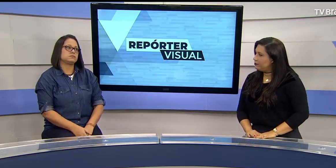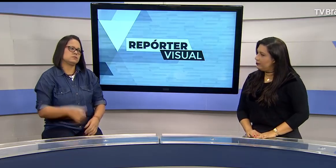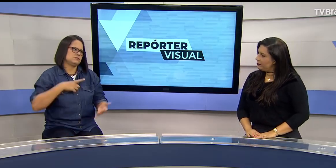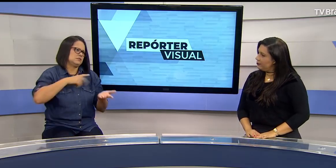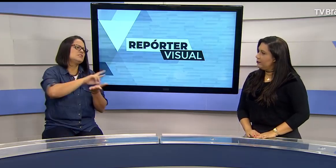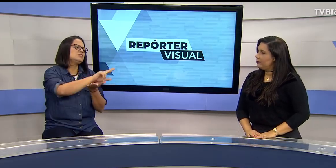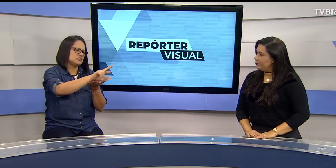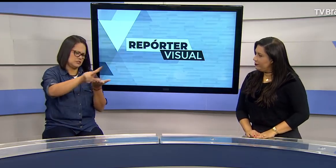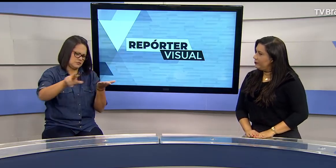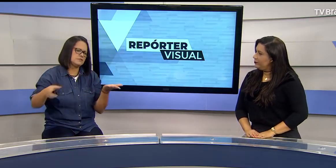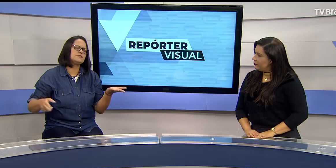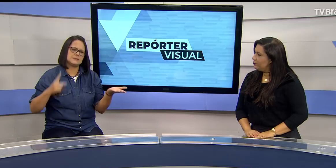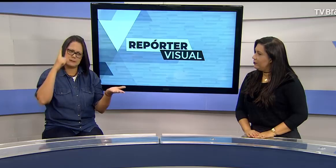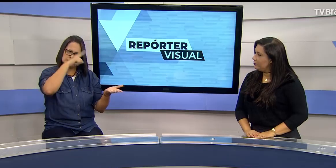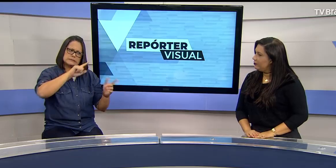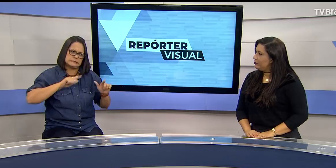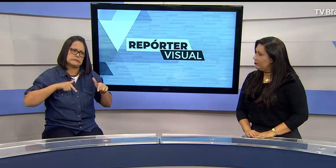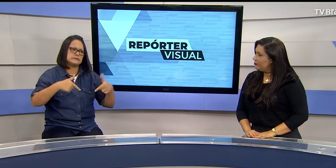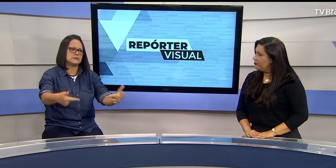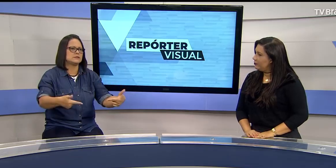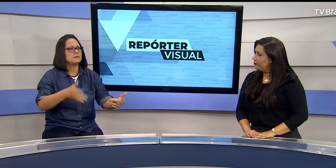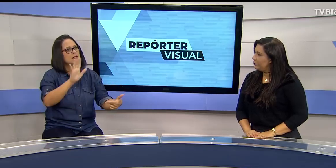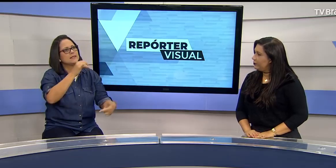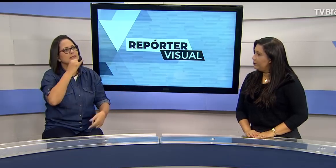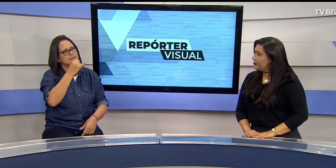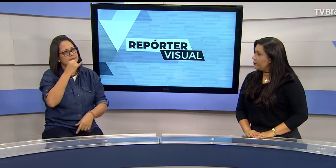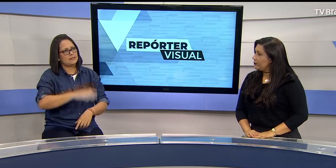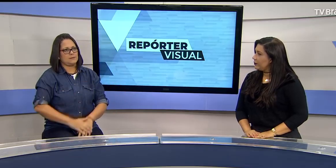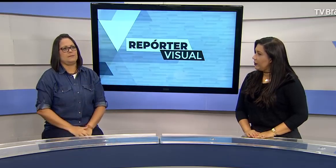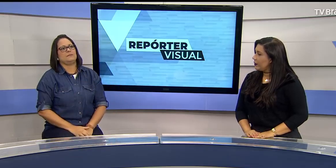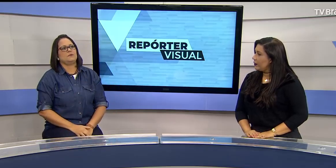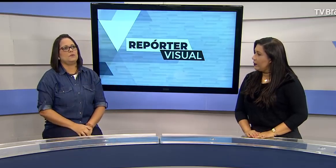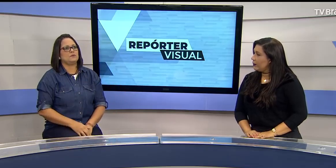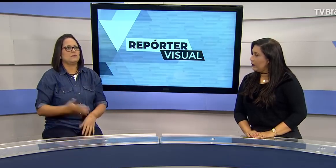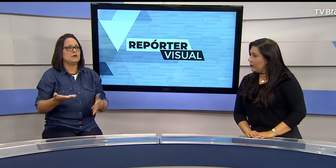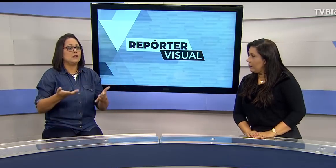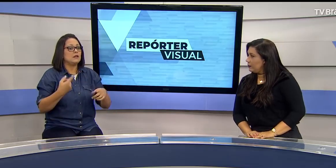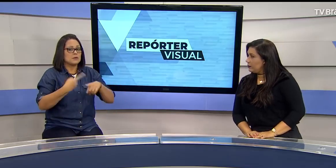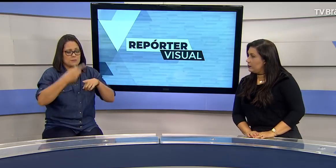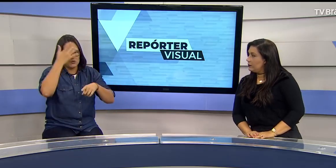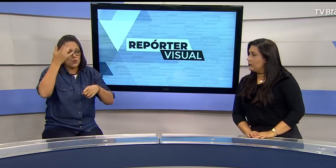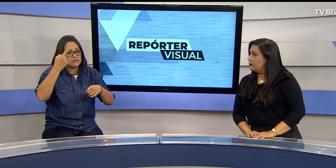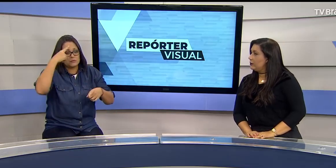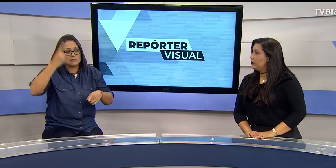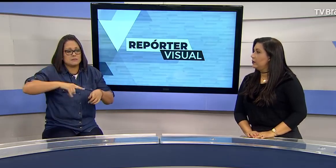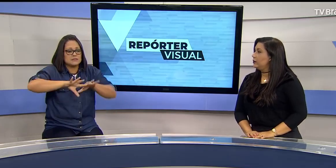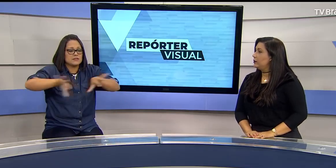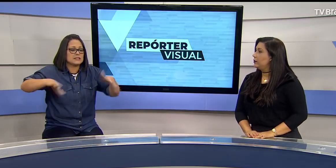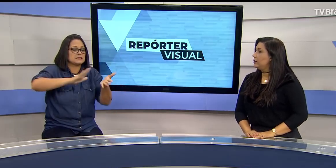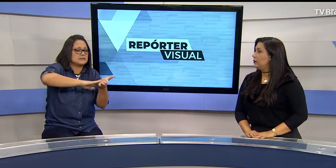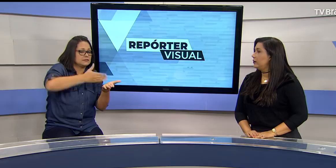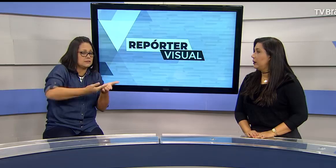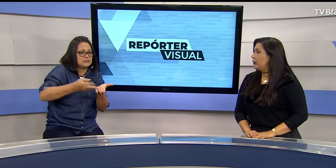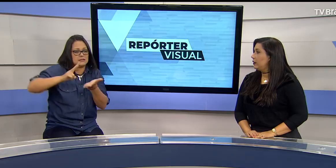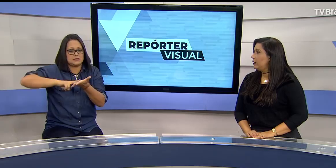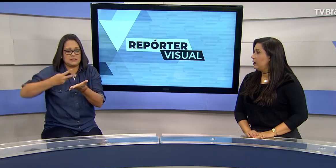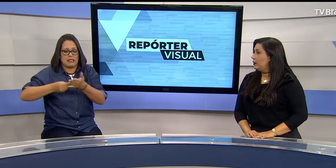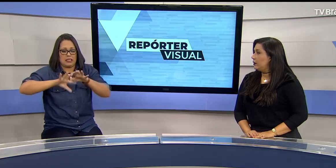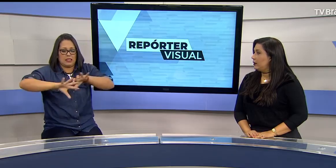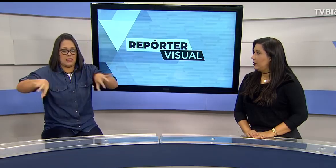São vários os desafios, como, por exemplo, entender as etapas de tradução e interpretação no nosso trabalho.